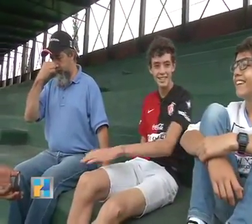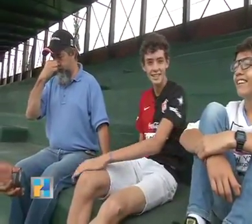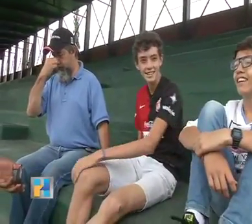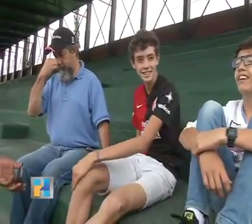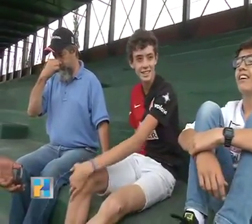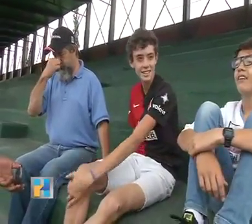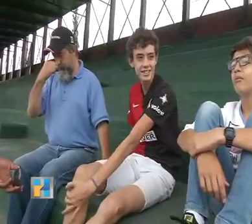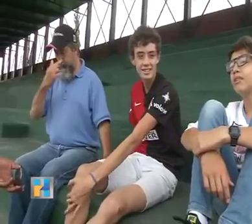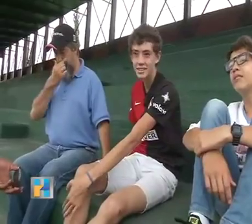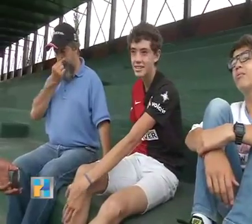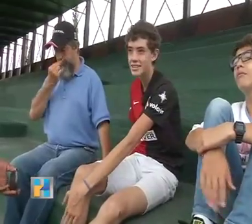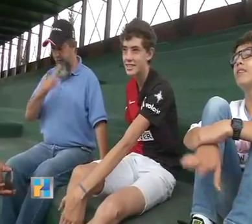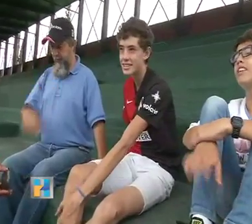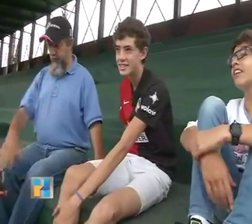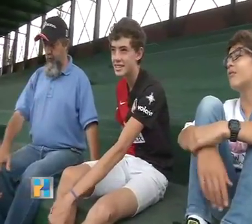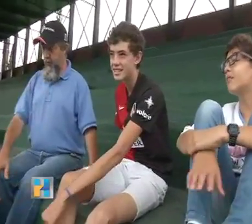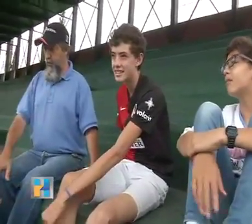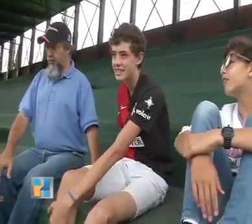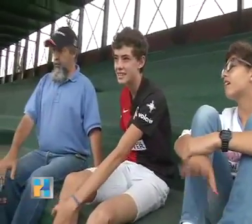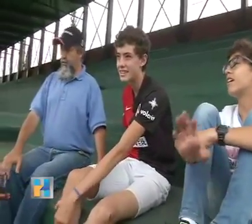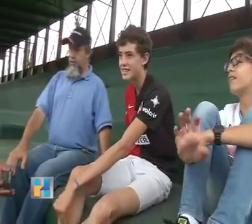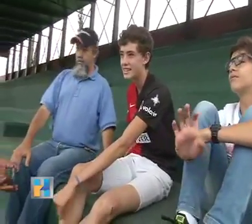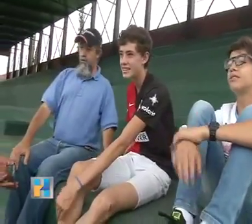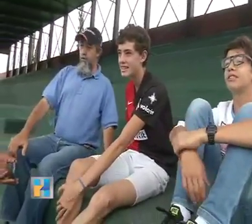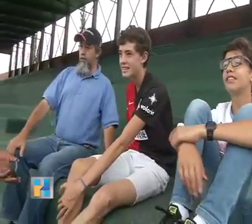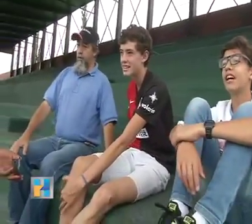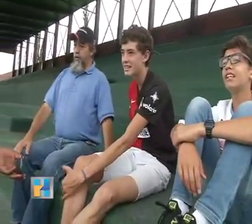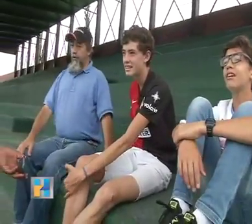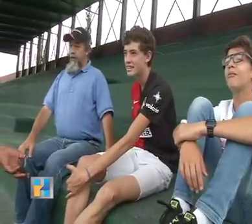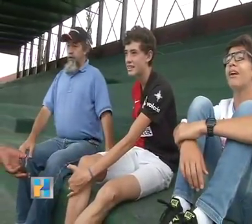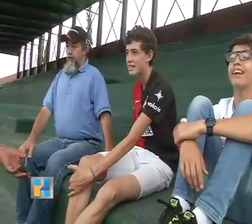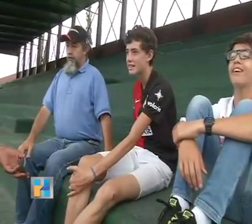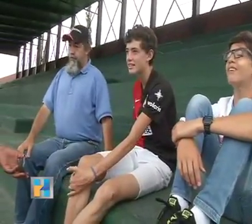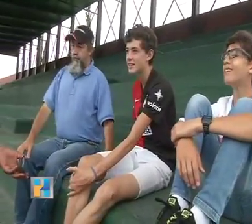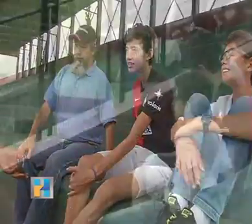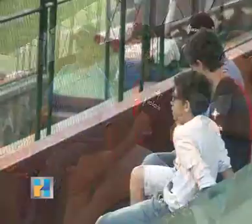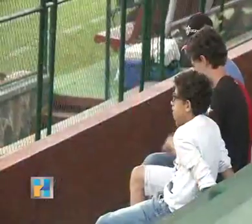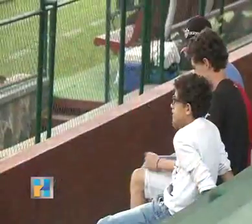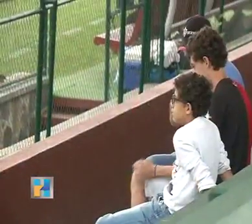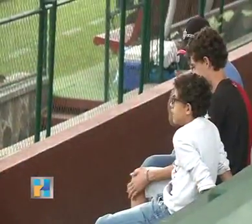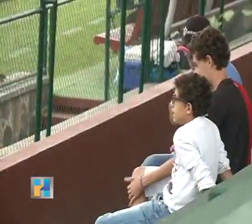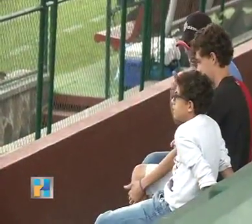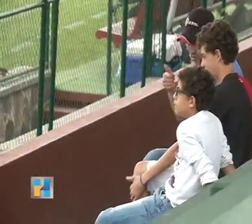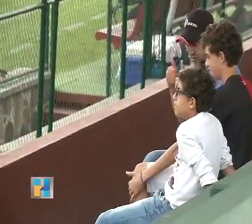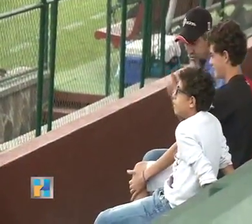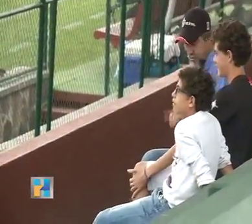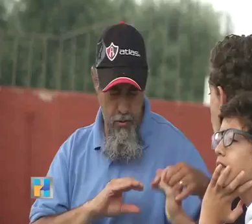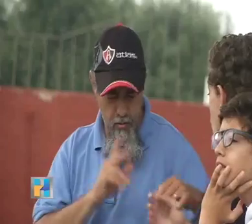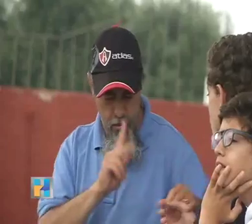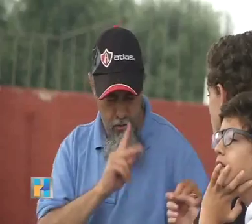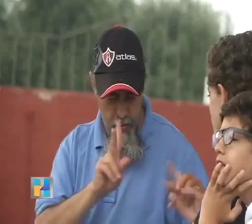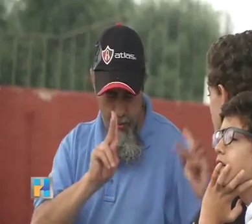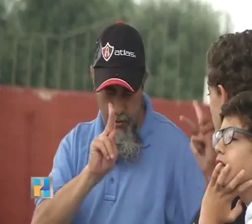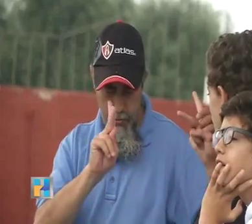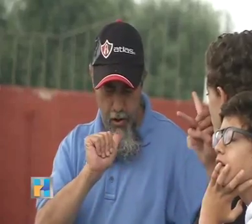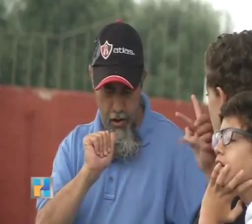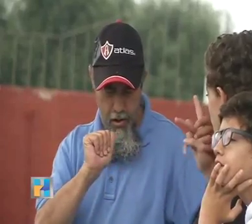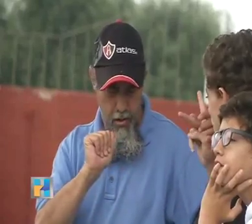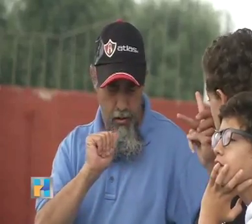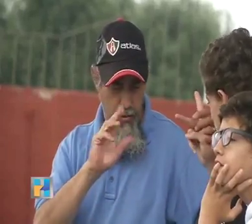Sí. ¿Sí? Sí, principalmente de comida porque hace comer rico. Pero no es todo. Pepe no se queda aquí. Tiene